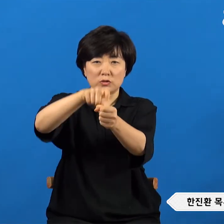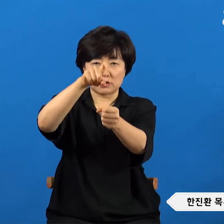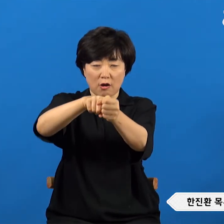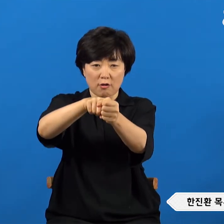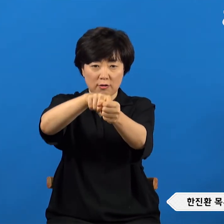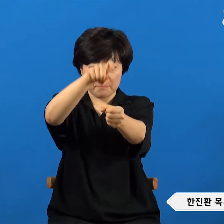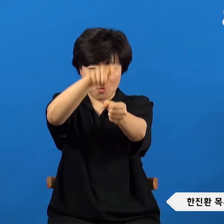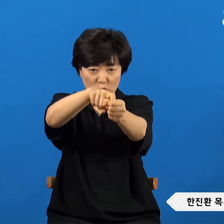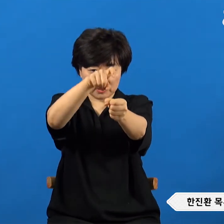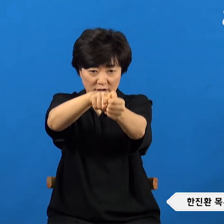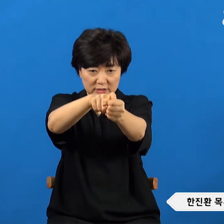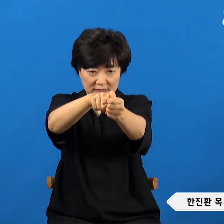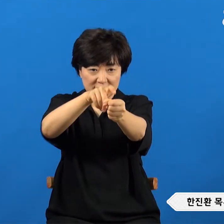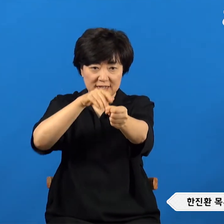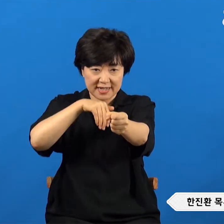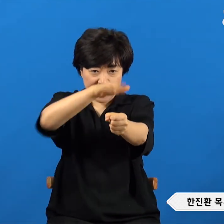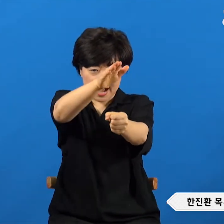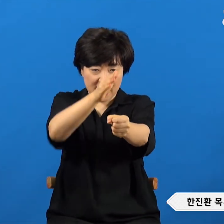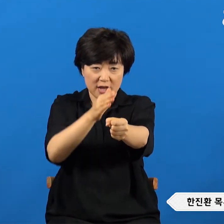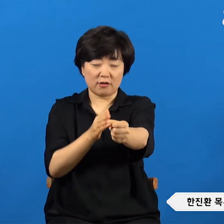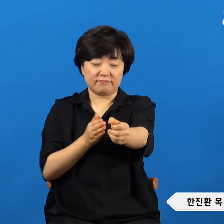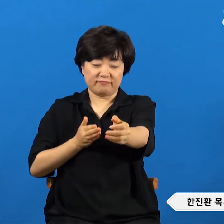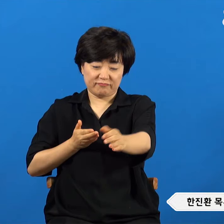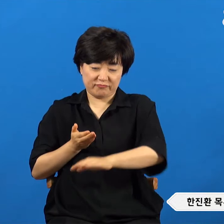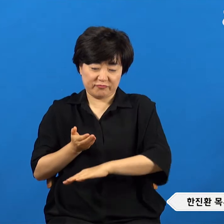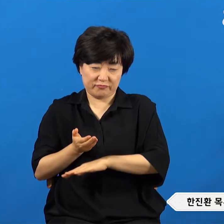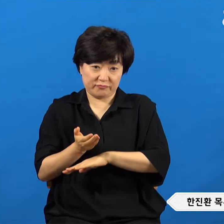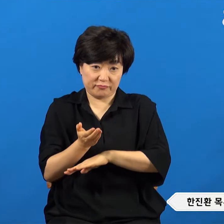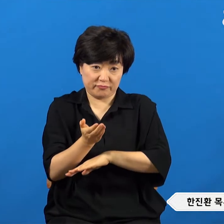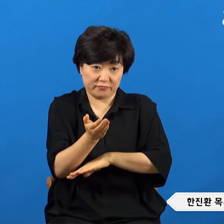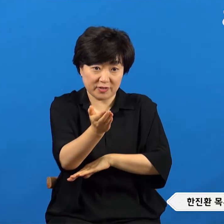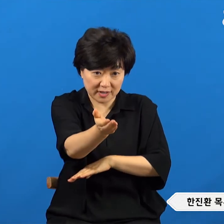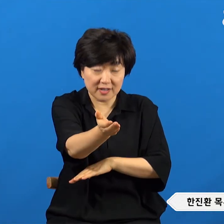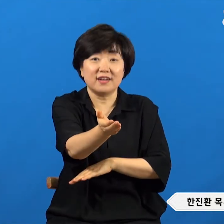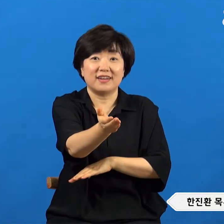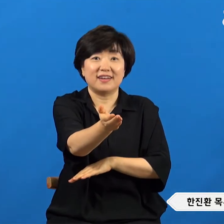목적지를 향해서 가고 있느냐 아니냐를 가지고 규정합니다.